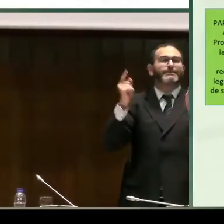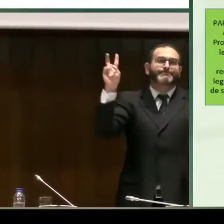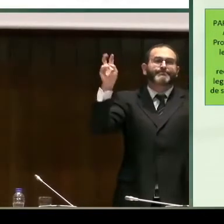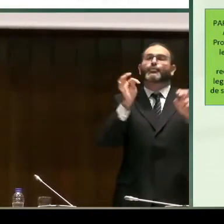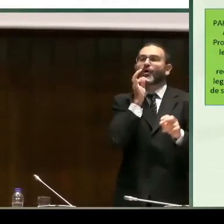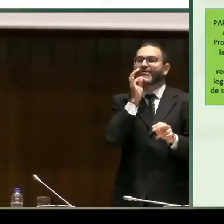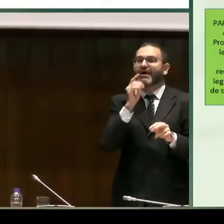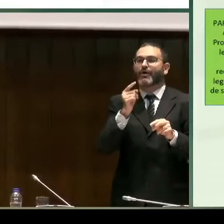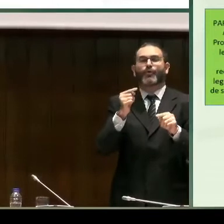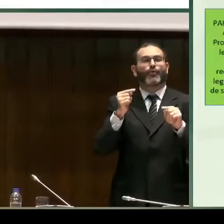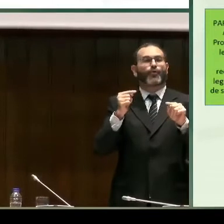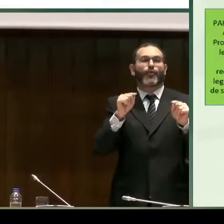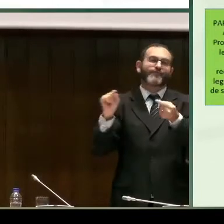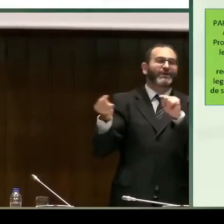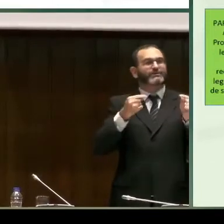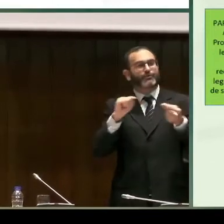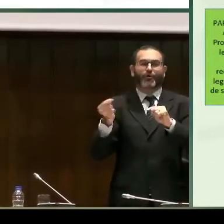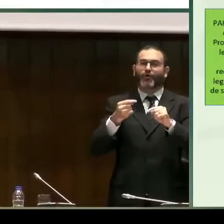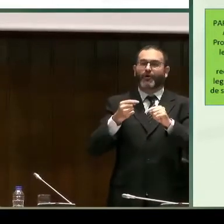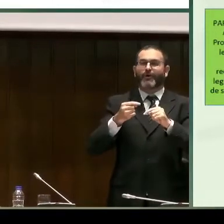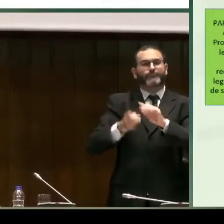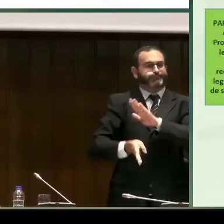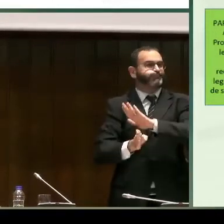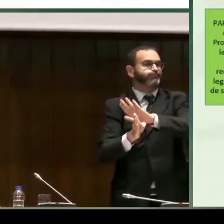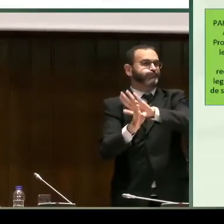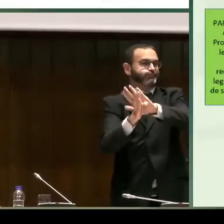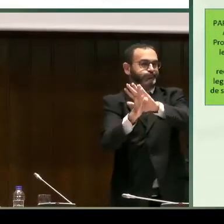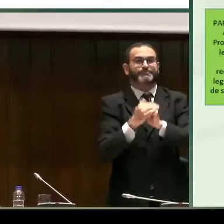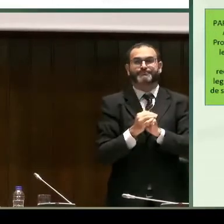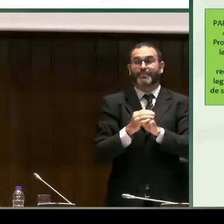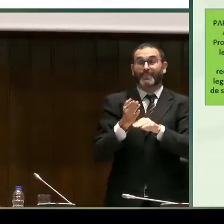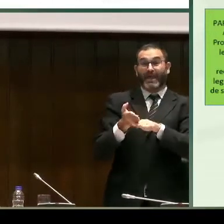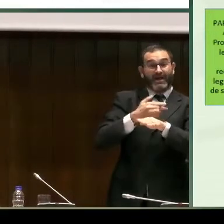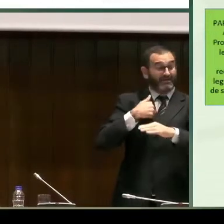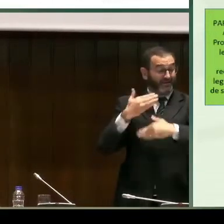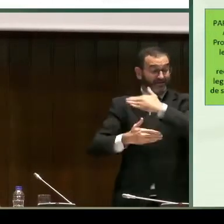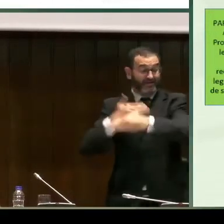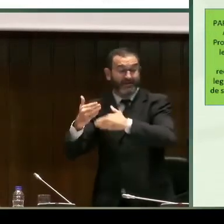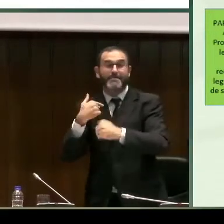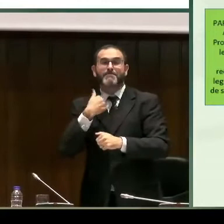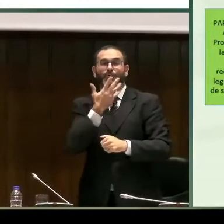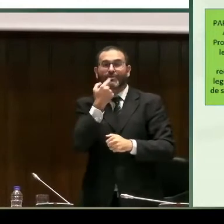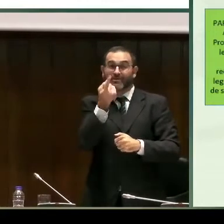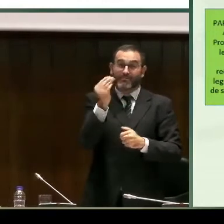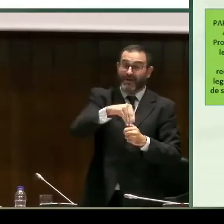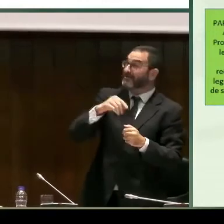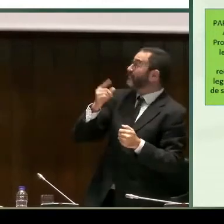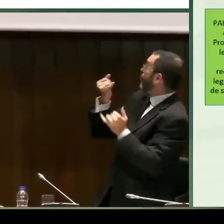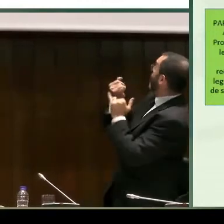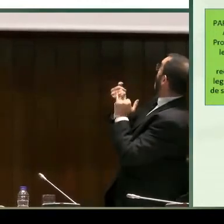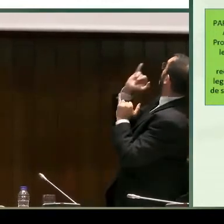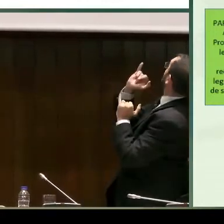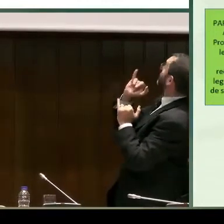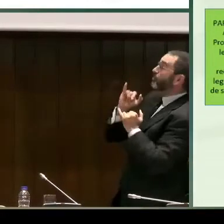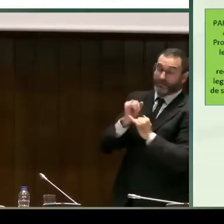Y además, nuestra interpretación de este documento en diferentes elementos difiere de la interpretación del gobierno